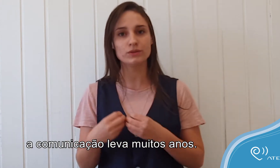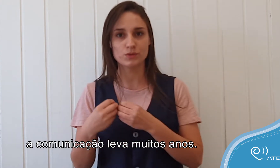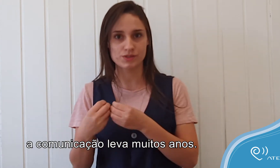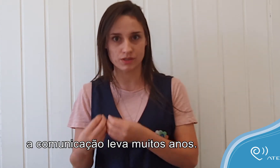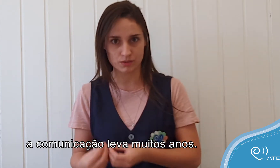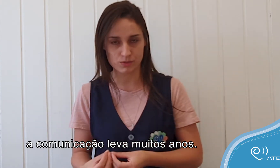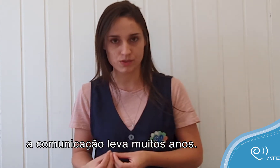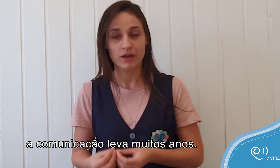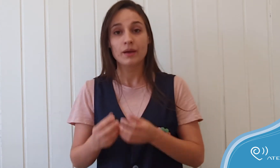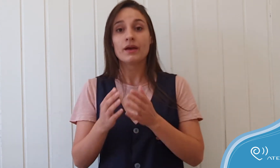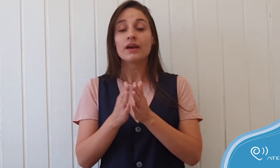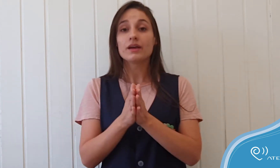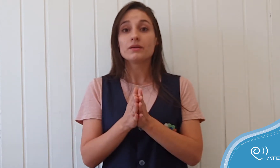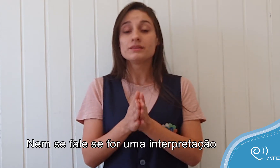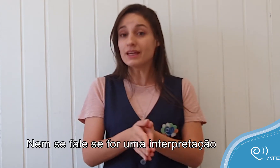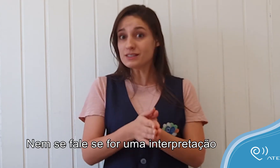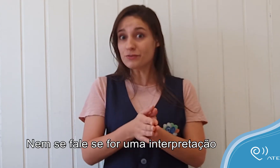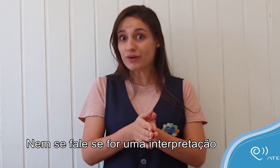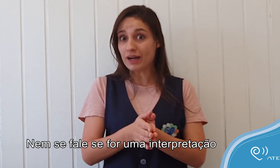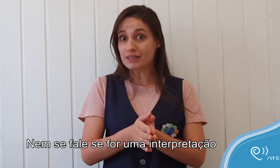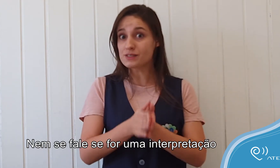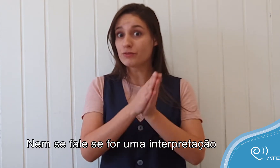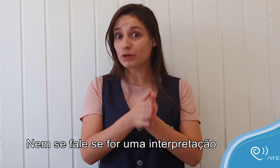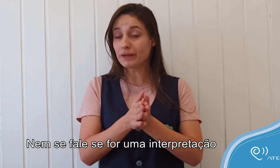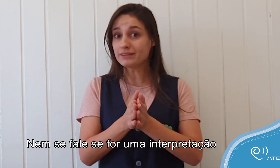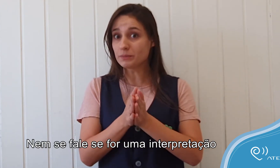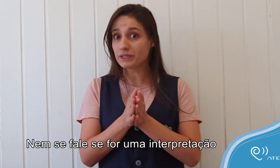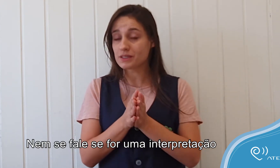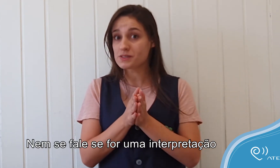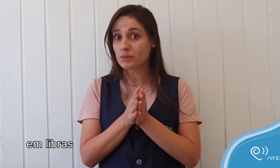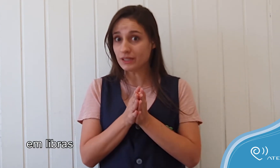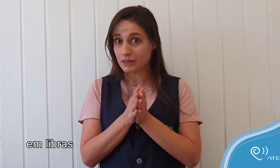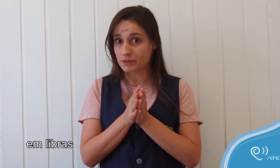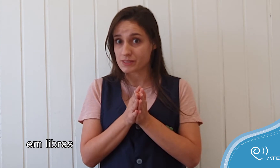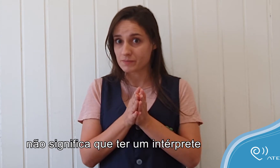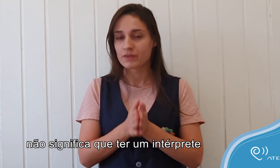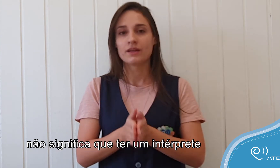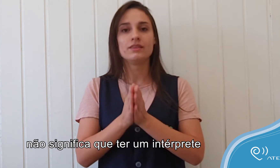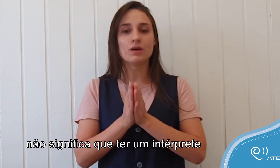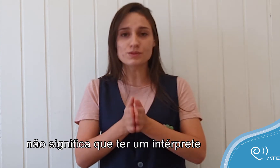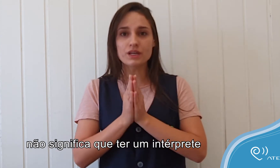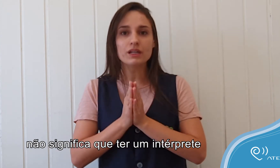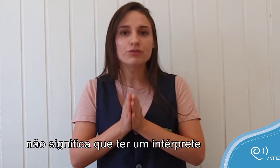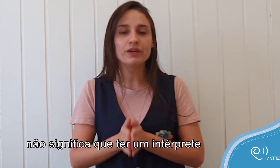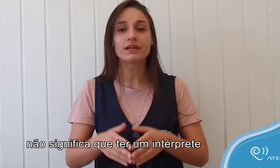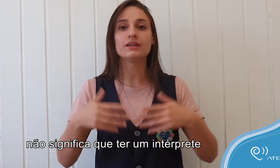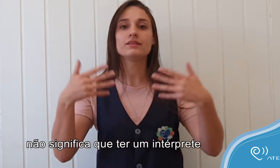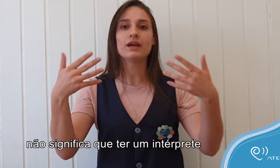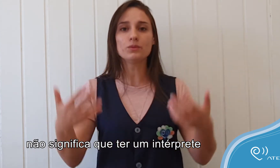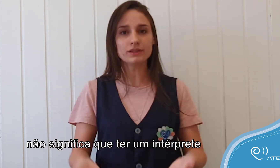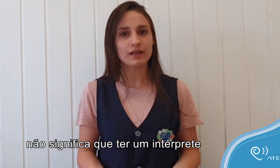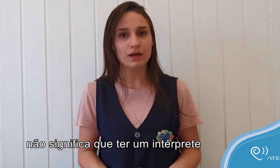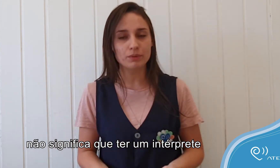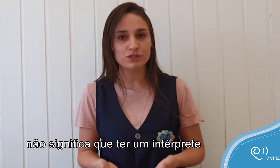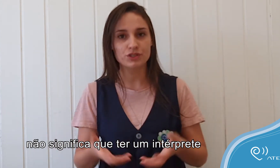muitos anos. Nem se fale se for uma interpretação em Libras. Não significa que ter um intérprete